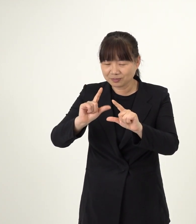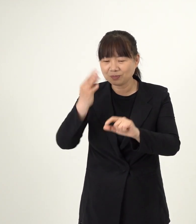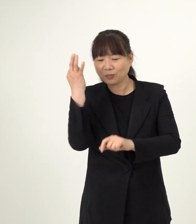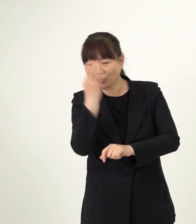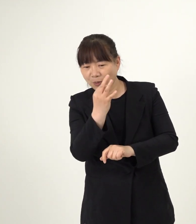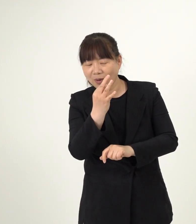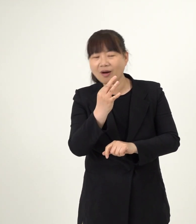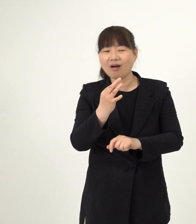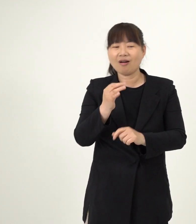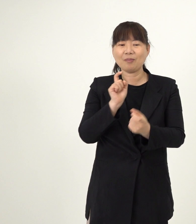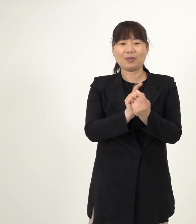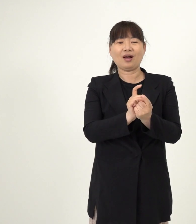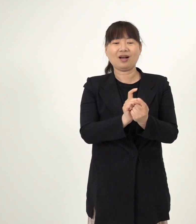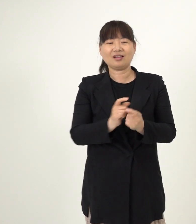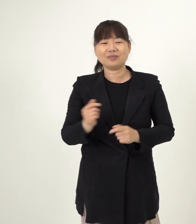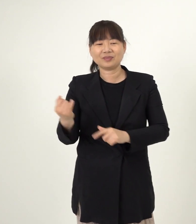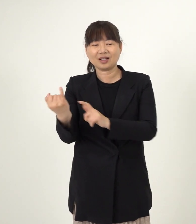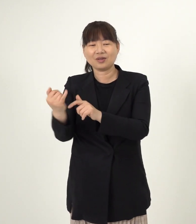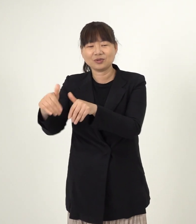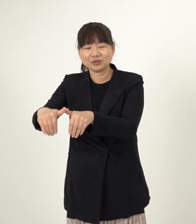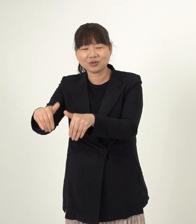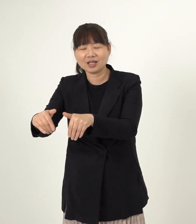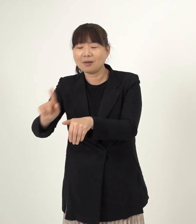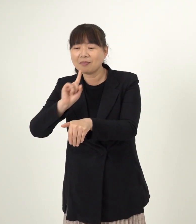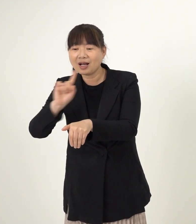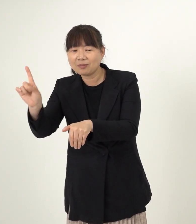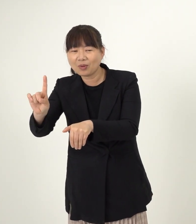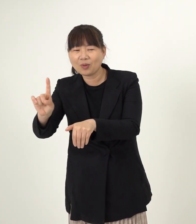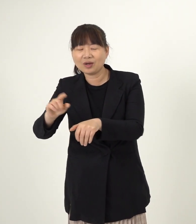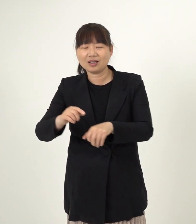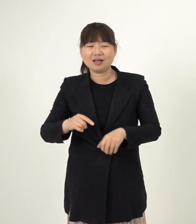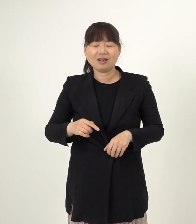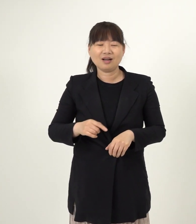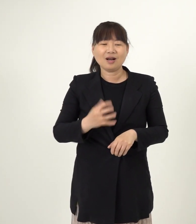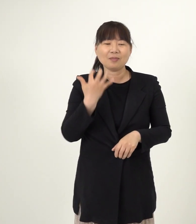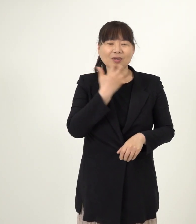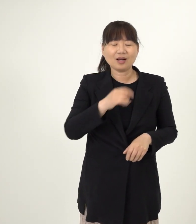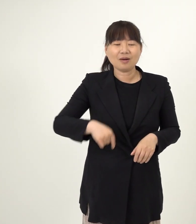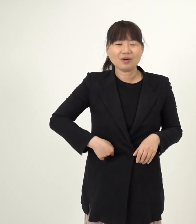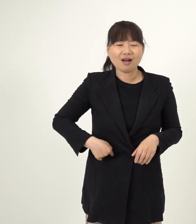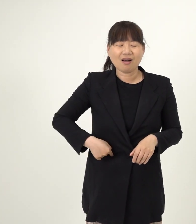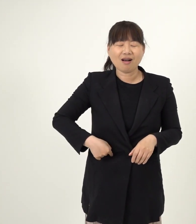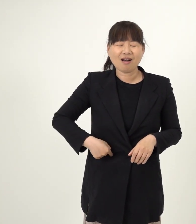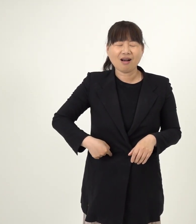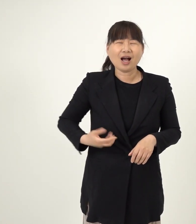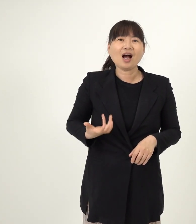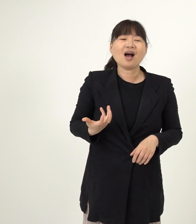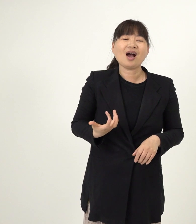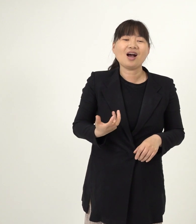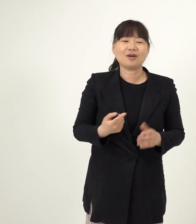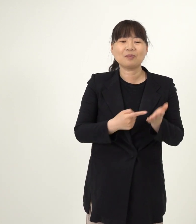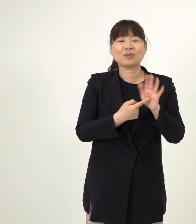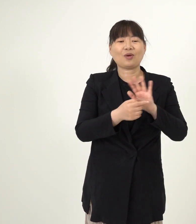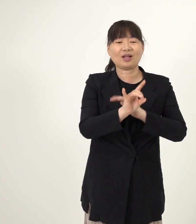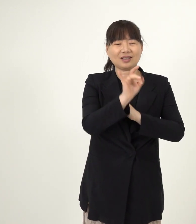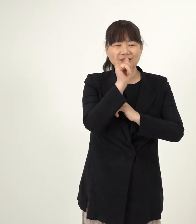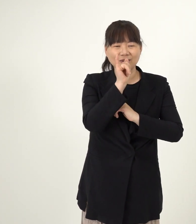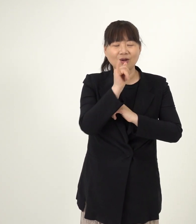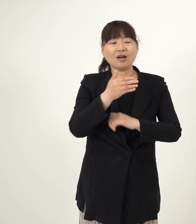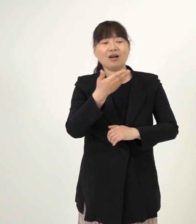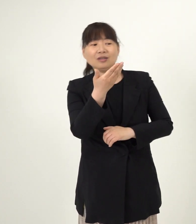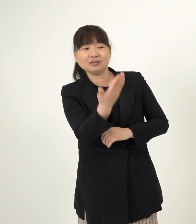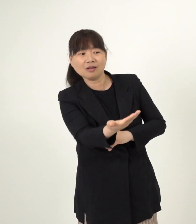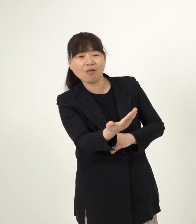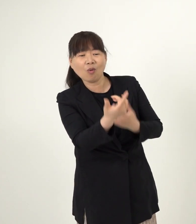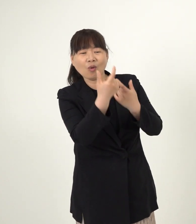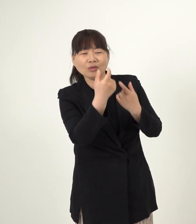한 여종이 한 말 중에 베드로의 가슴팍을 후벼 파는 표현 하나를 썼어요.